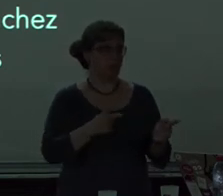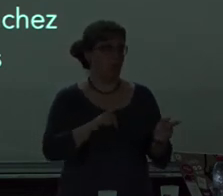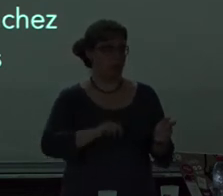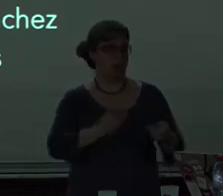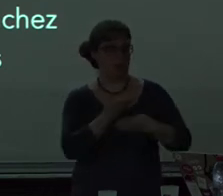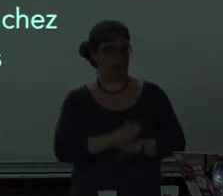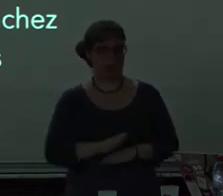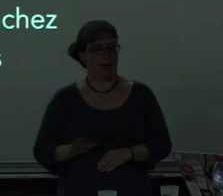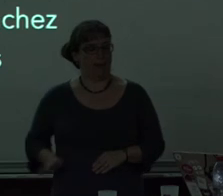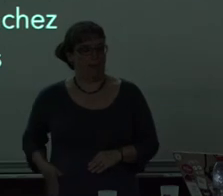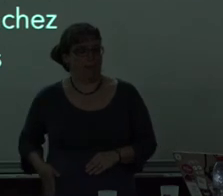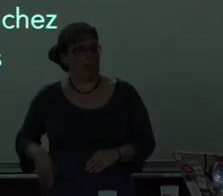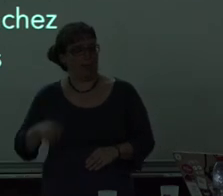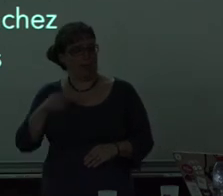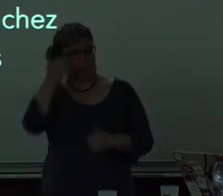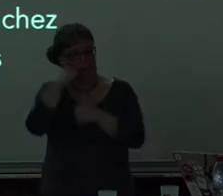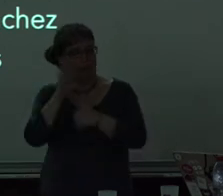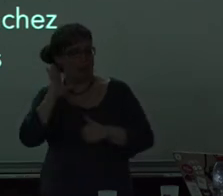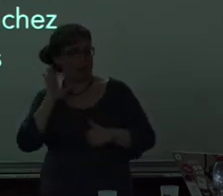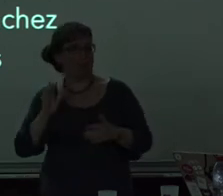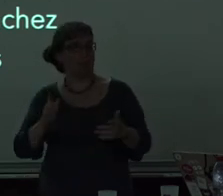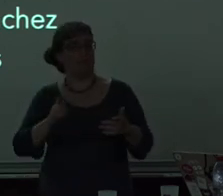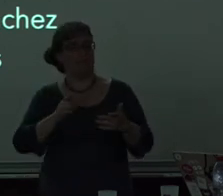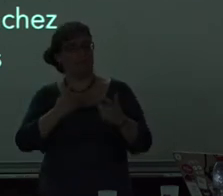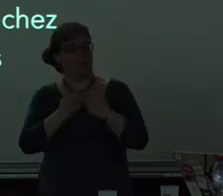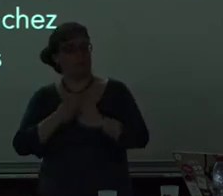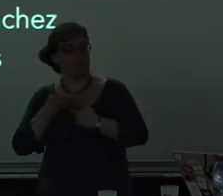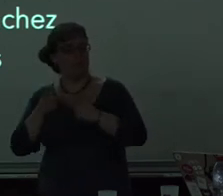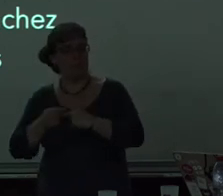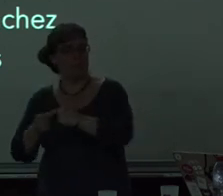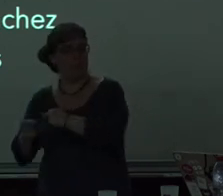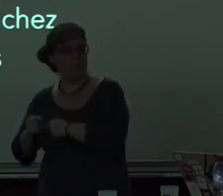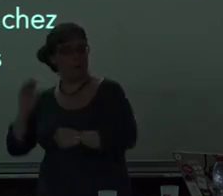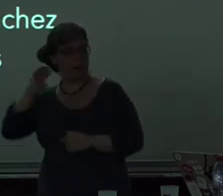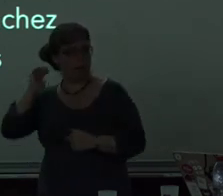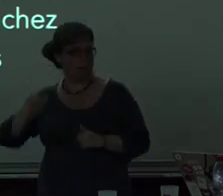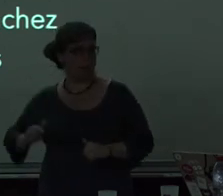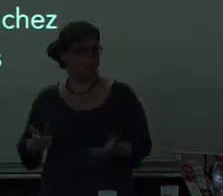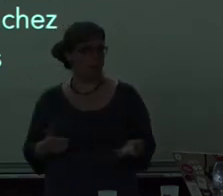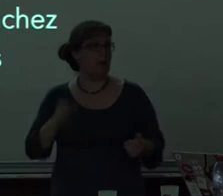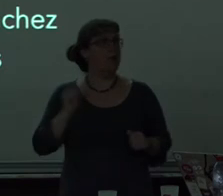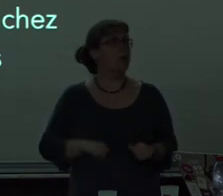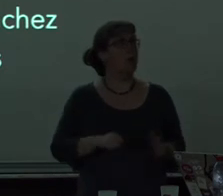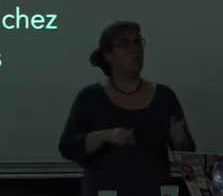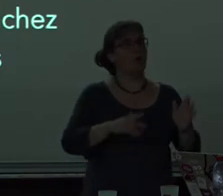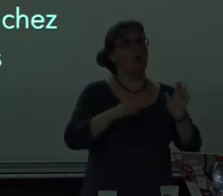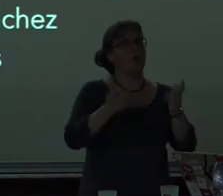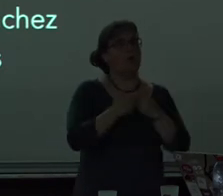Soit tu te focalises sur... une mini fonctionnalité que tu détailles en un paragraphe,